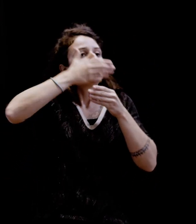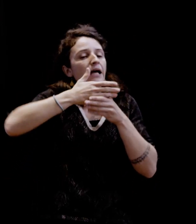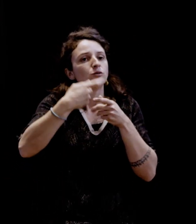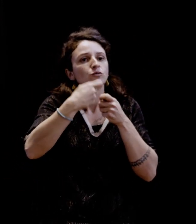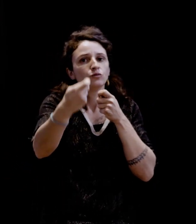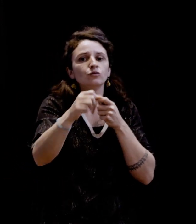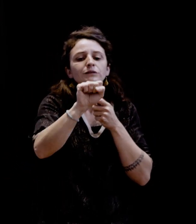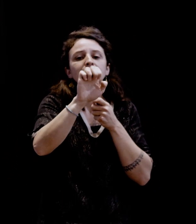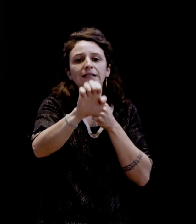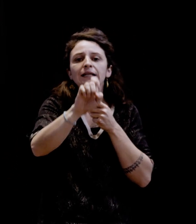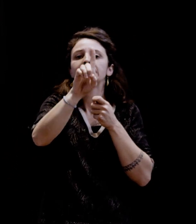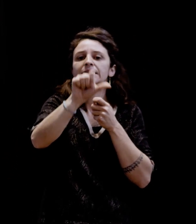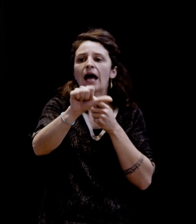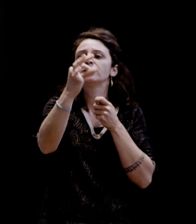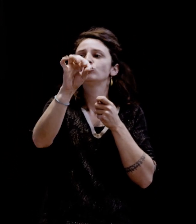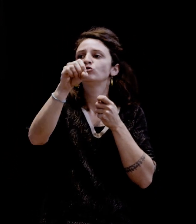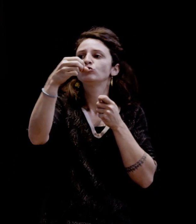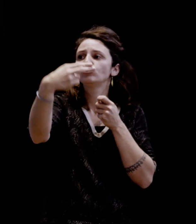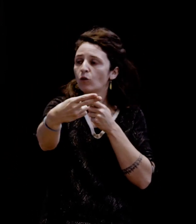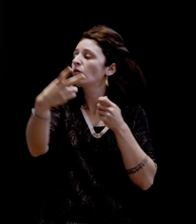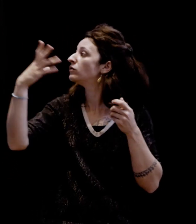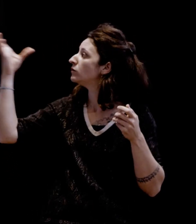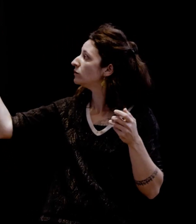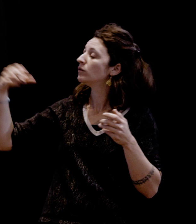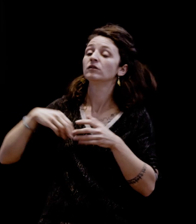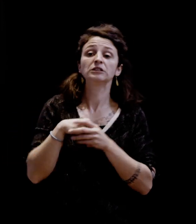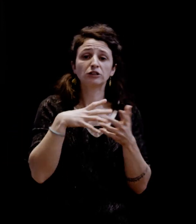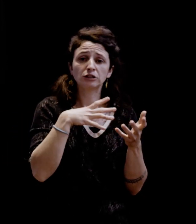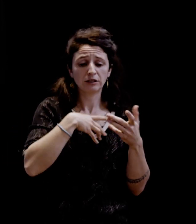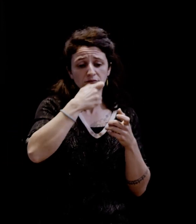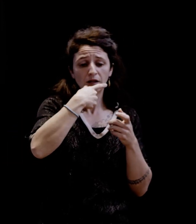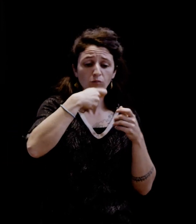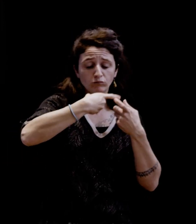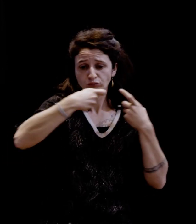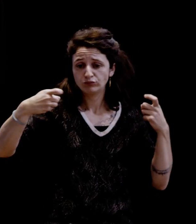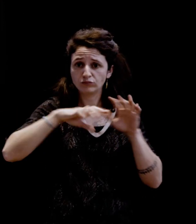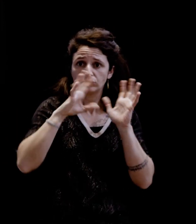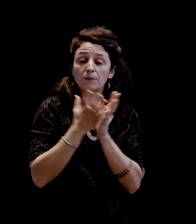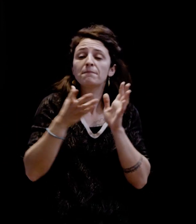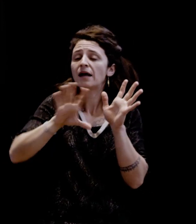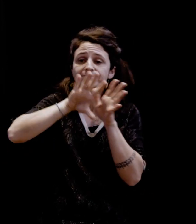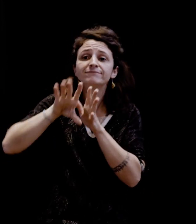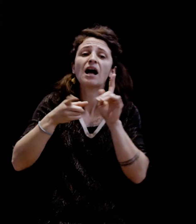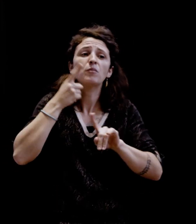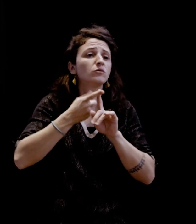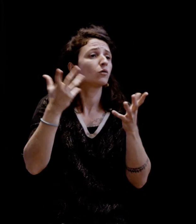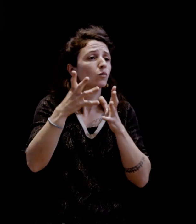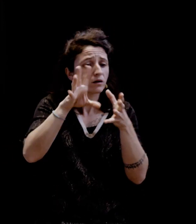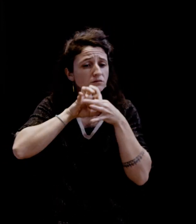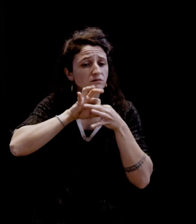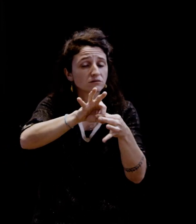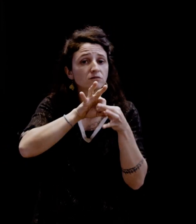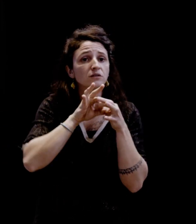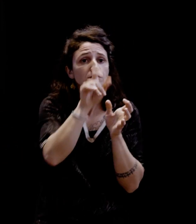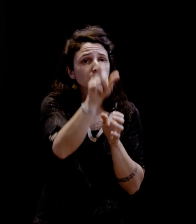marche pour vos enfants, mais pour tous les enfants. Le plus important, c'est la relation qu'on a avec le patient, la relation thérapeutique qui se crée. Et parfois,